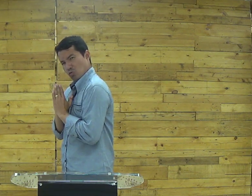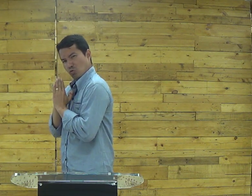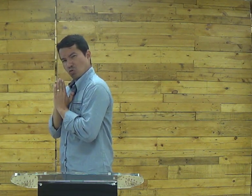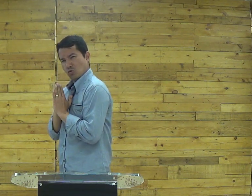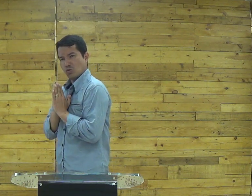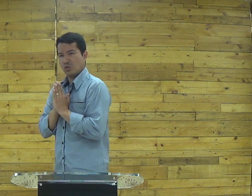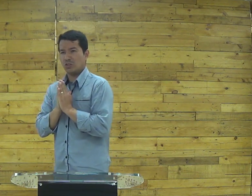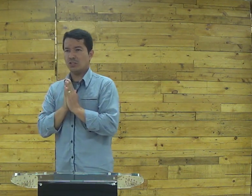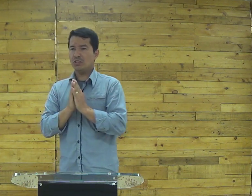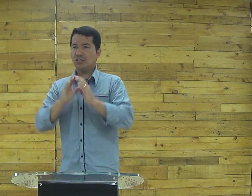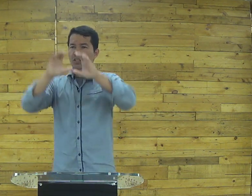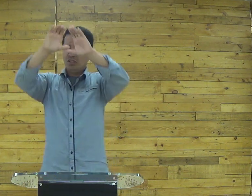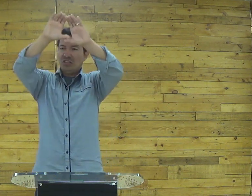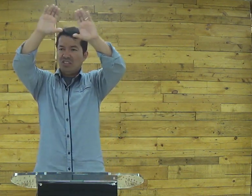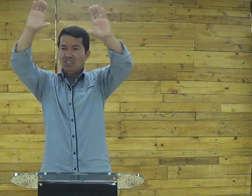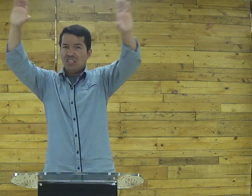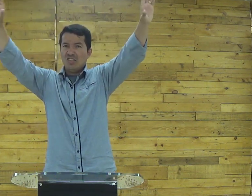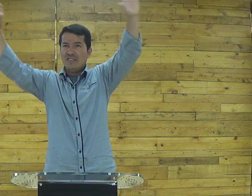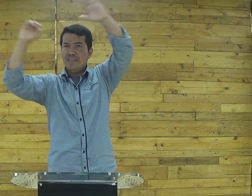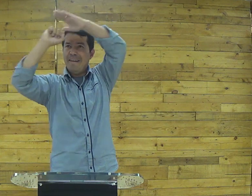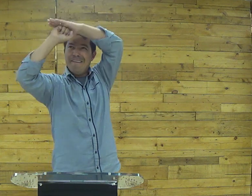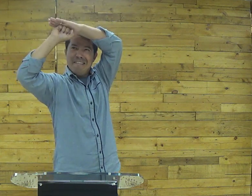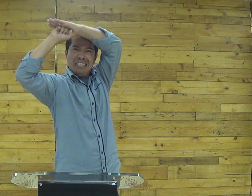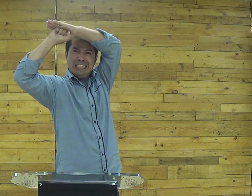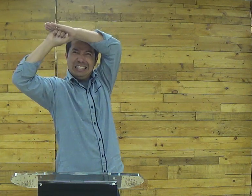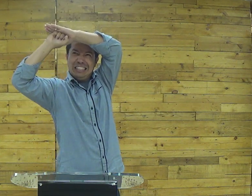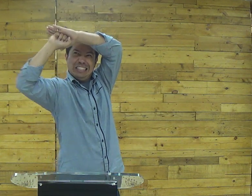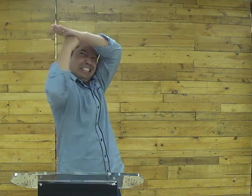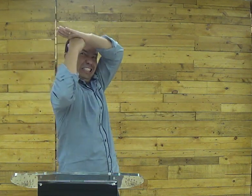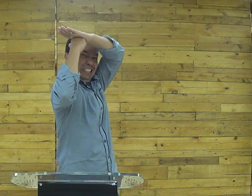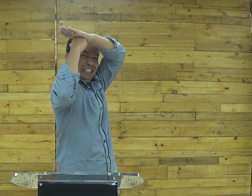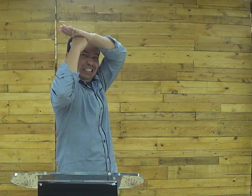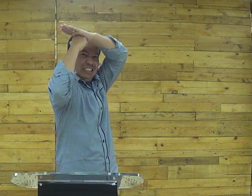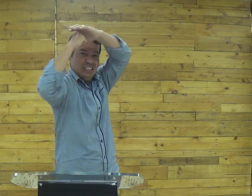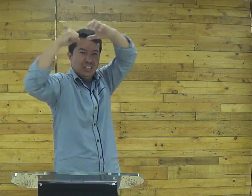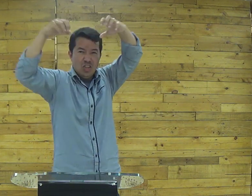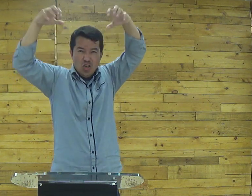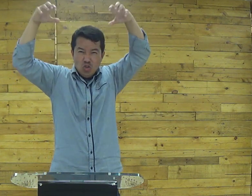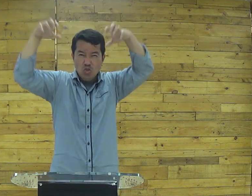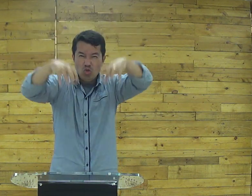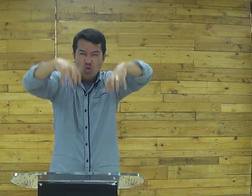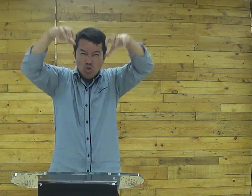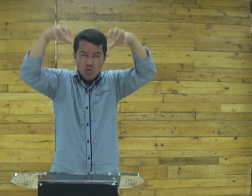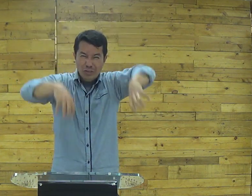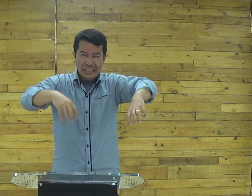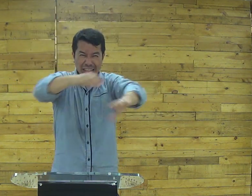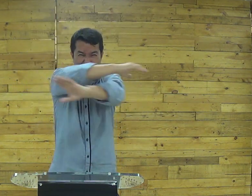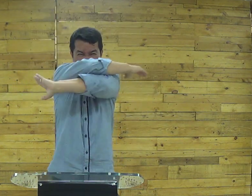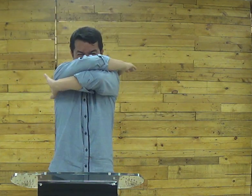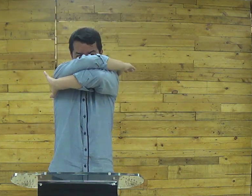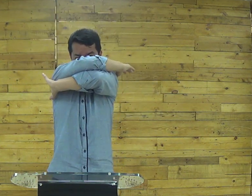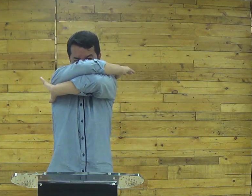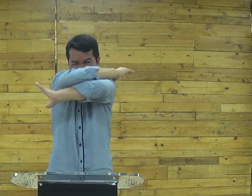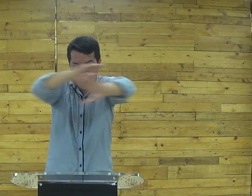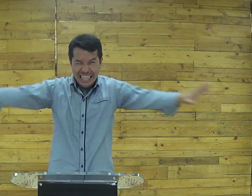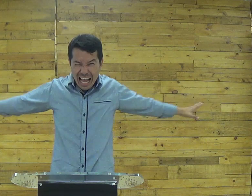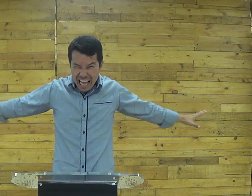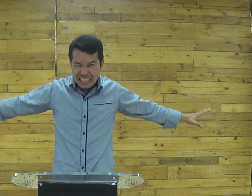Ele vai e ora ao seu Senhor. E os céus parece que se